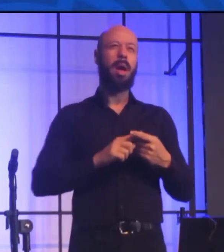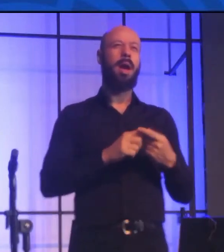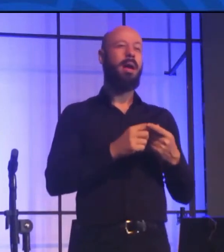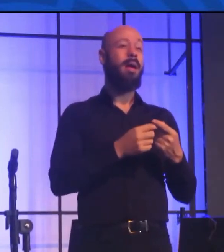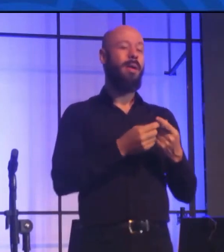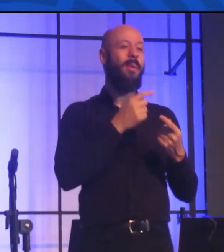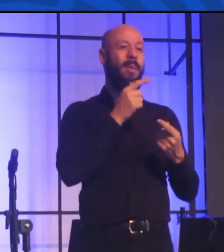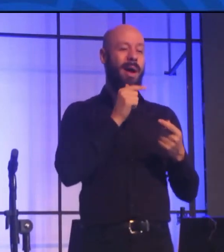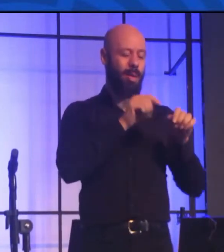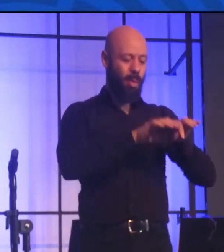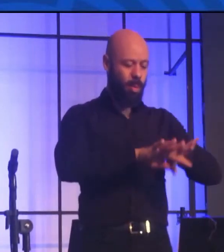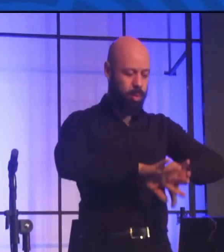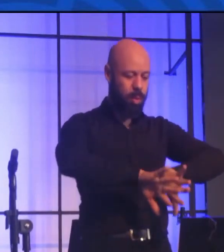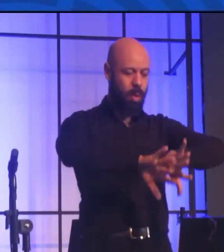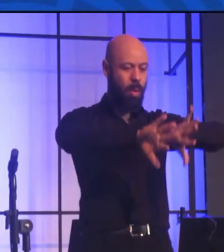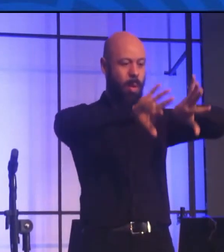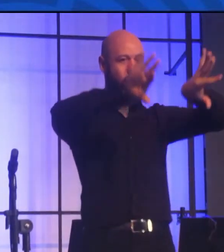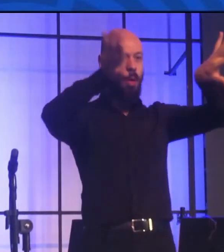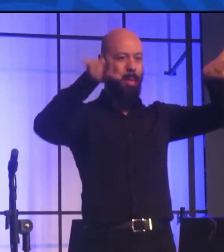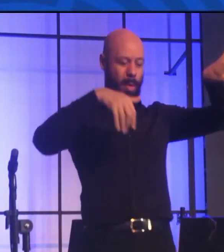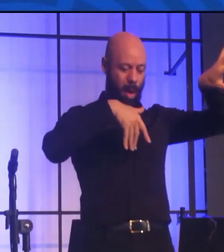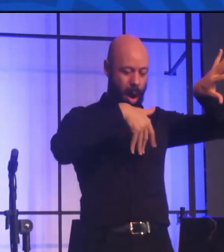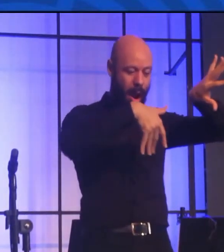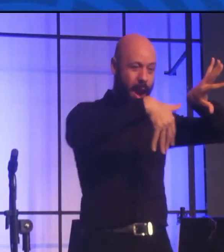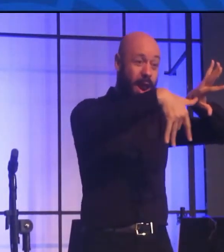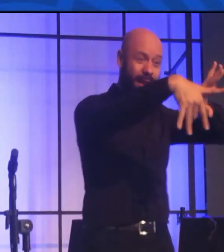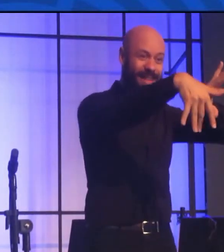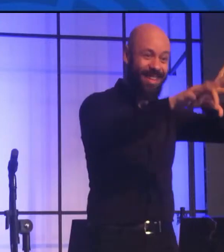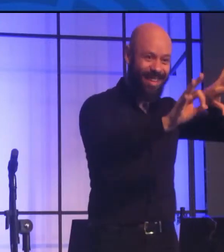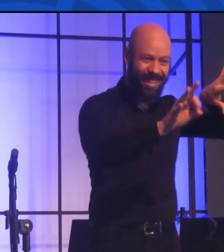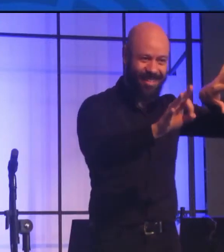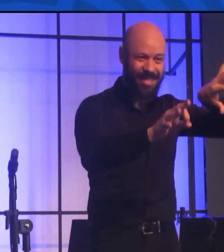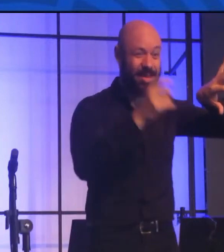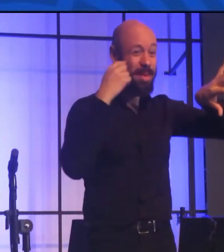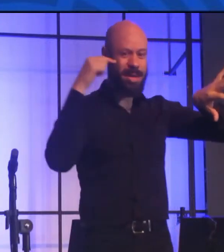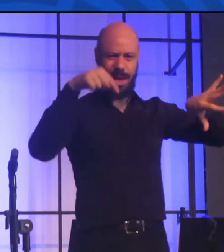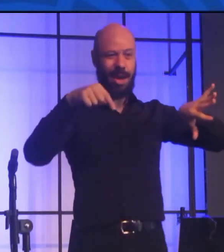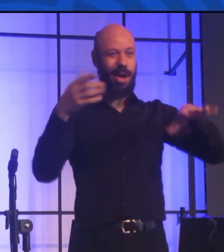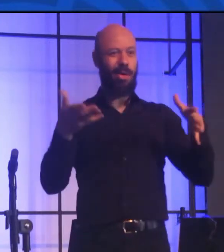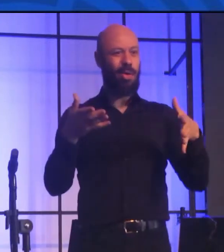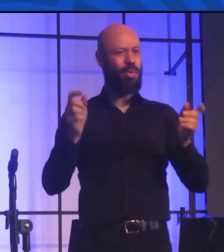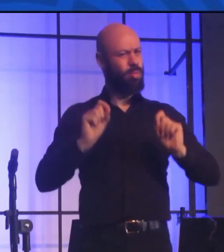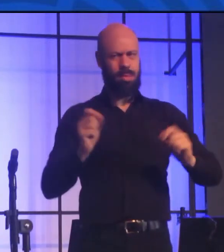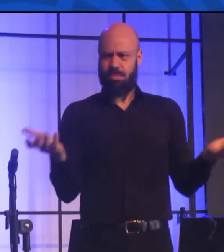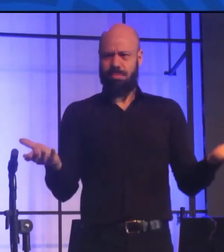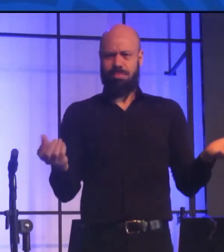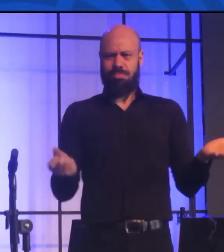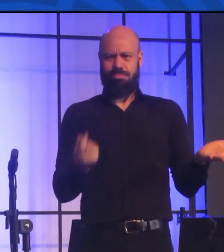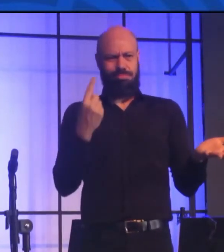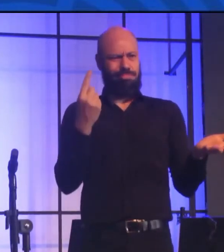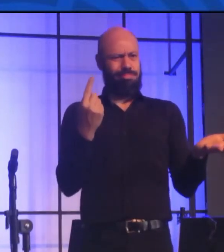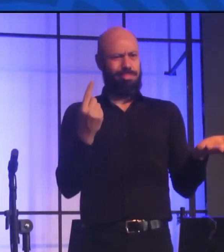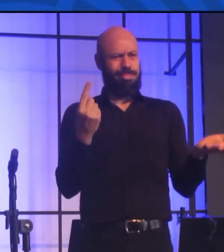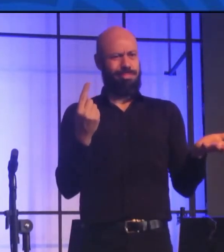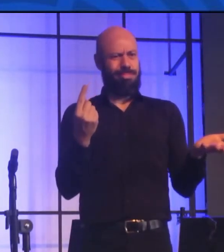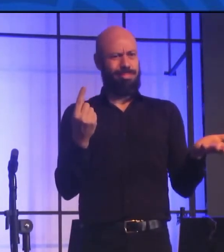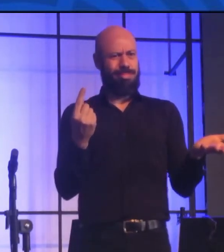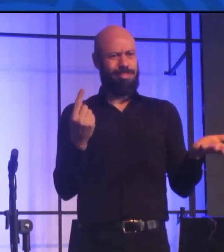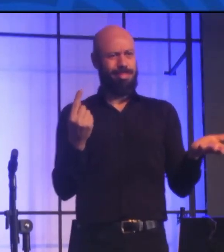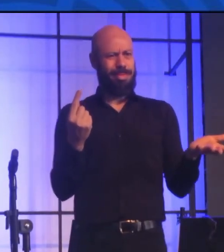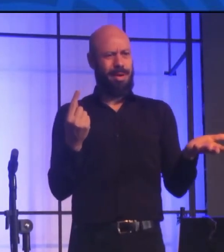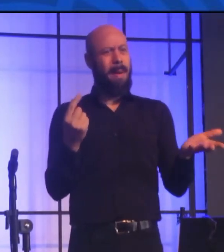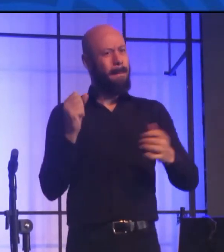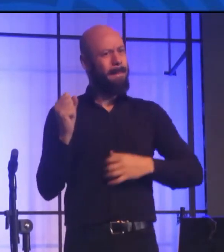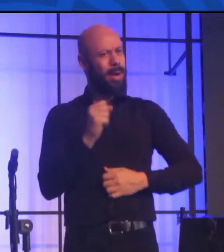ressurreição de mortos. Mas aqui agora, nós estamos nos voltando para uma história